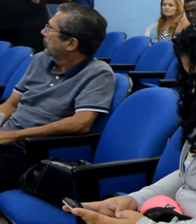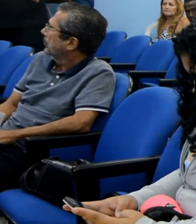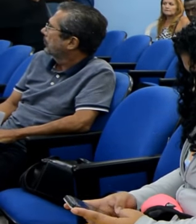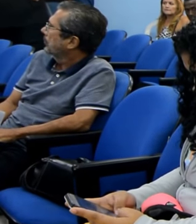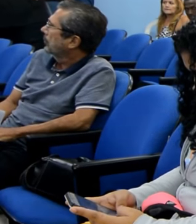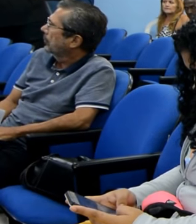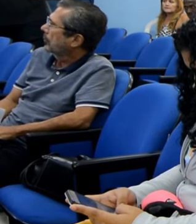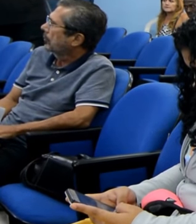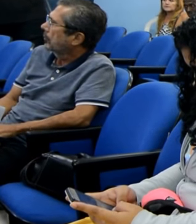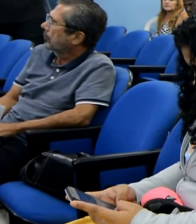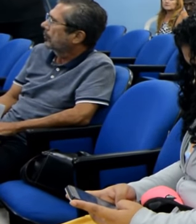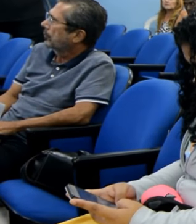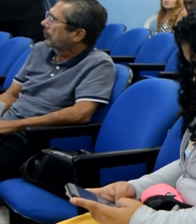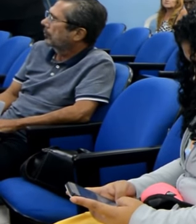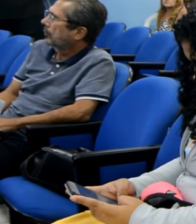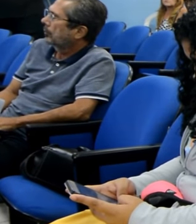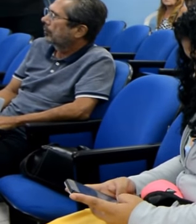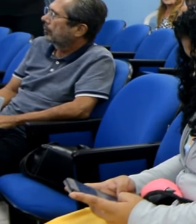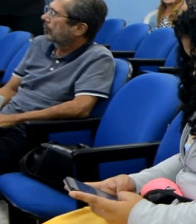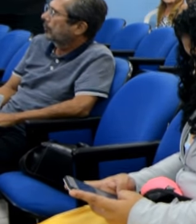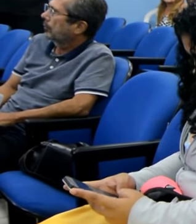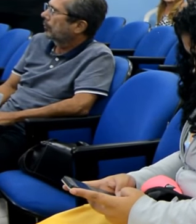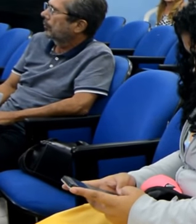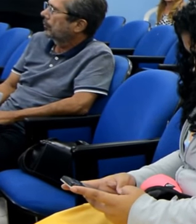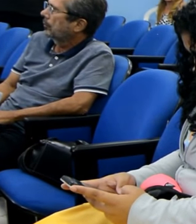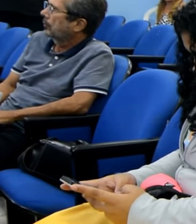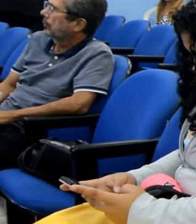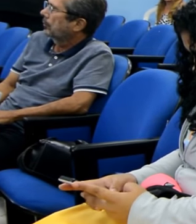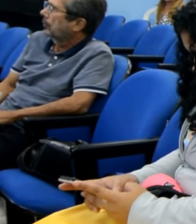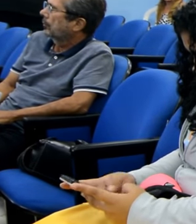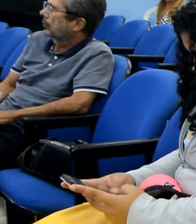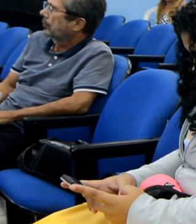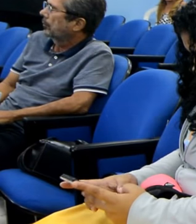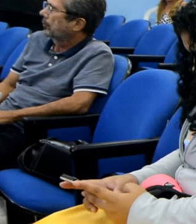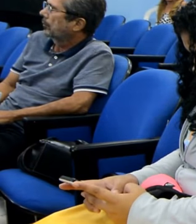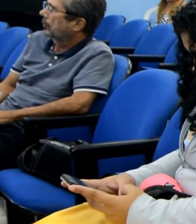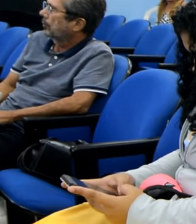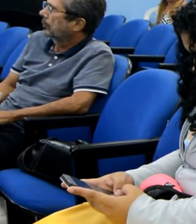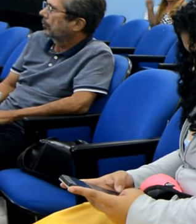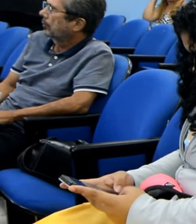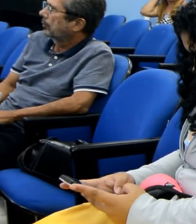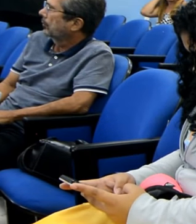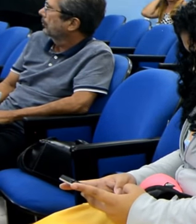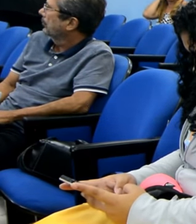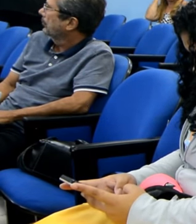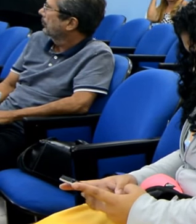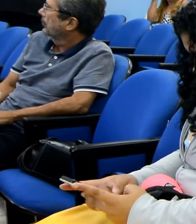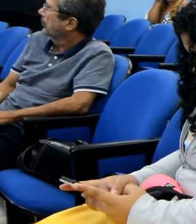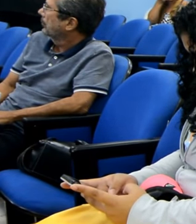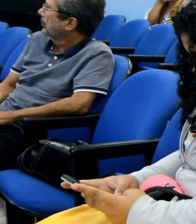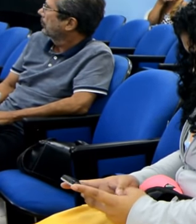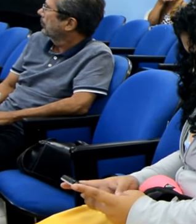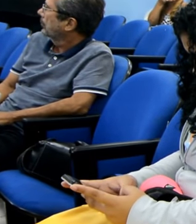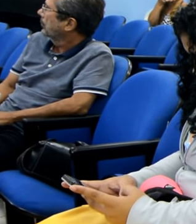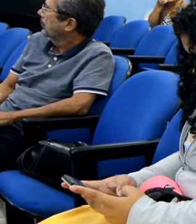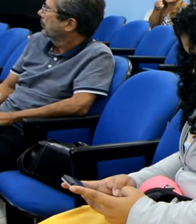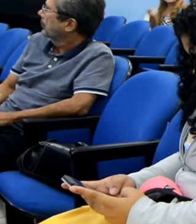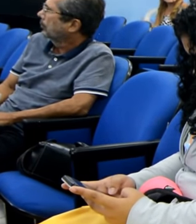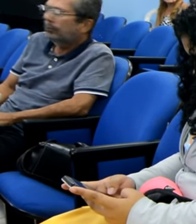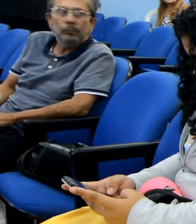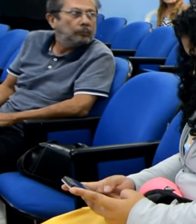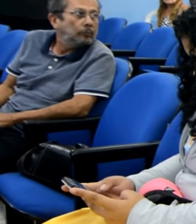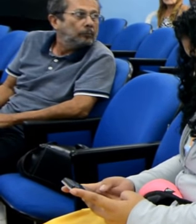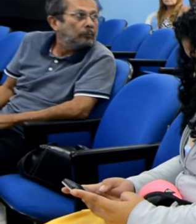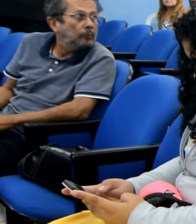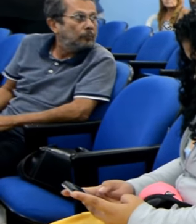a questão das ações desenvolvidas pela Secretaria, que elas têm sido